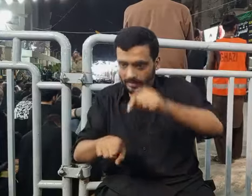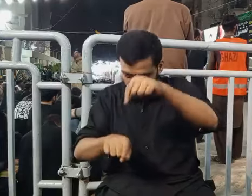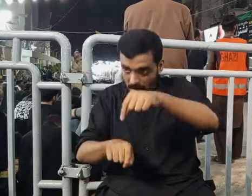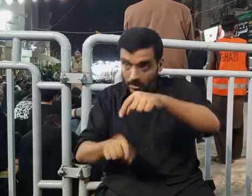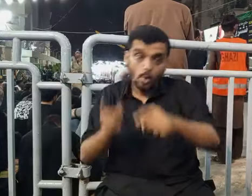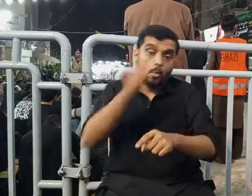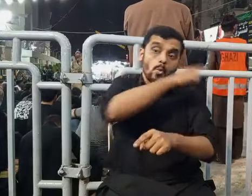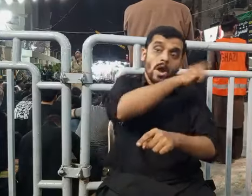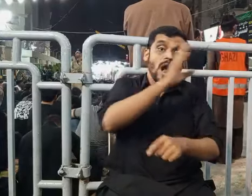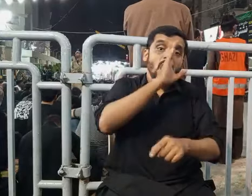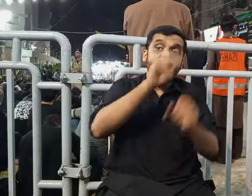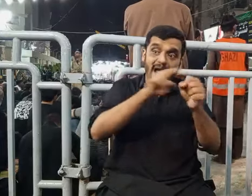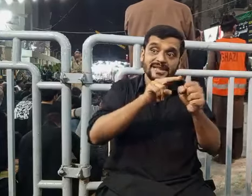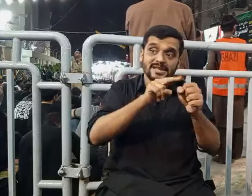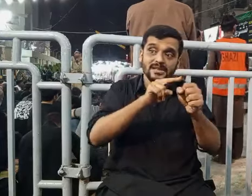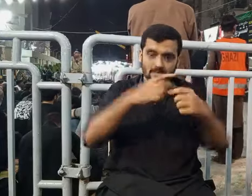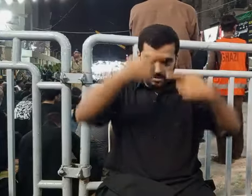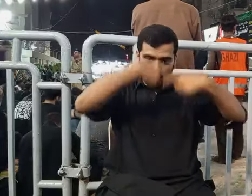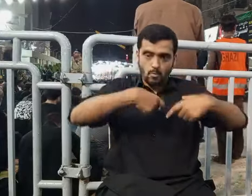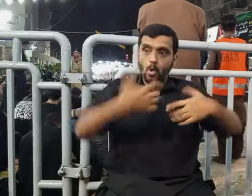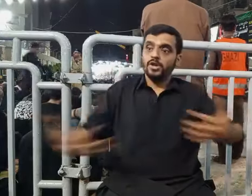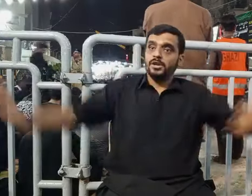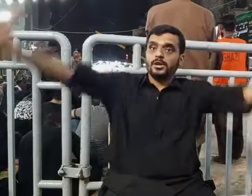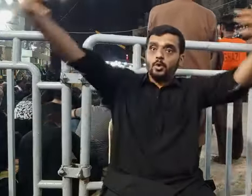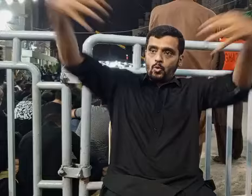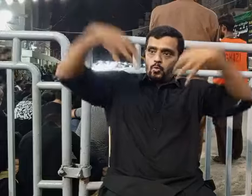سکے، حسین کا لاشا شہادت کے بعد پامال ہوا،